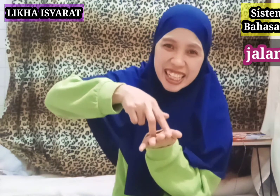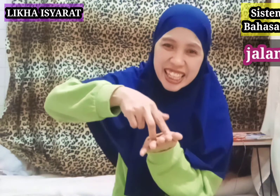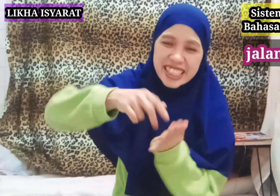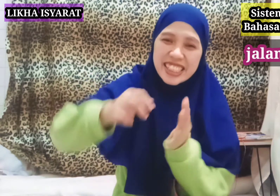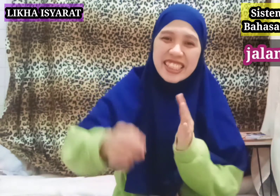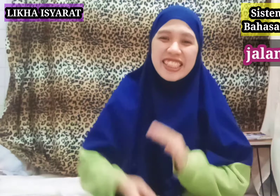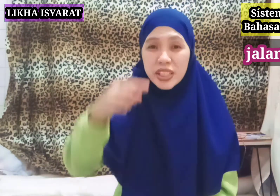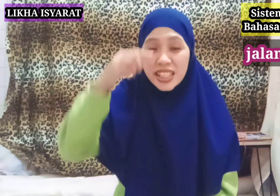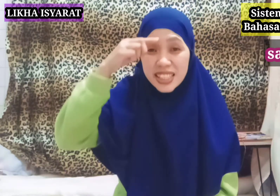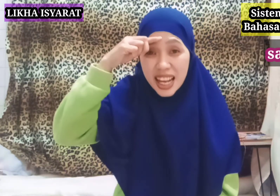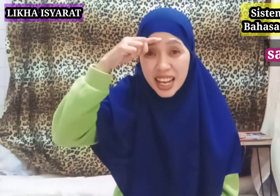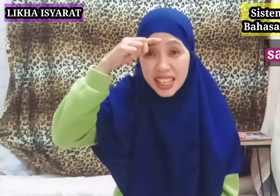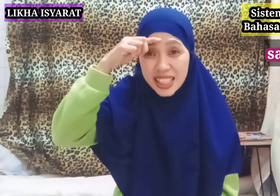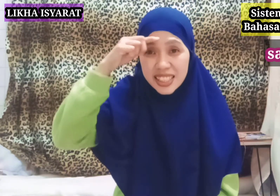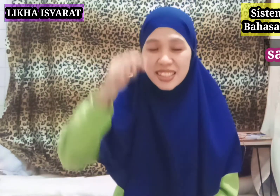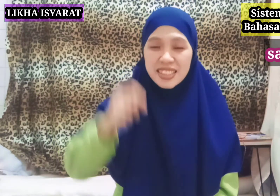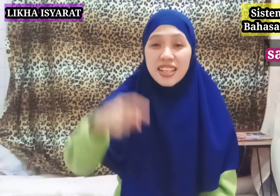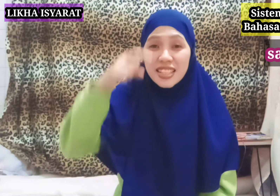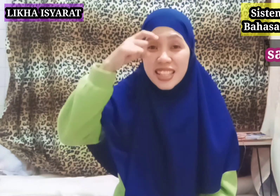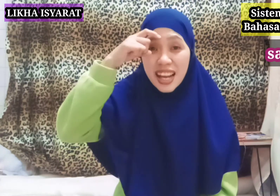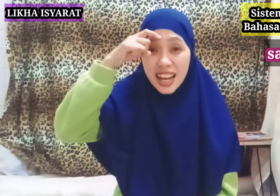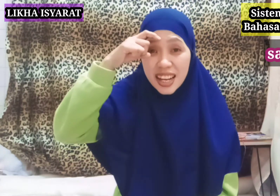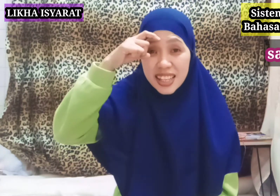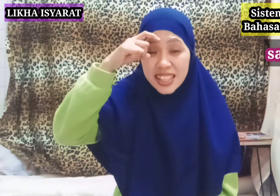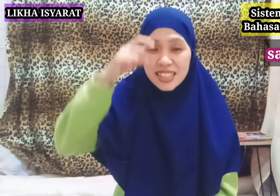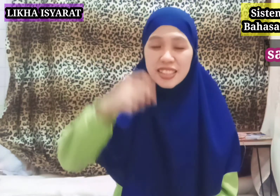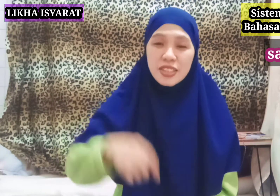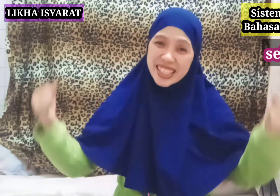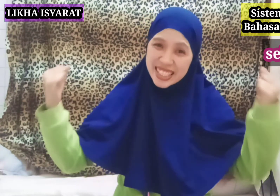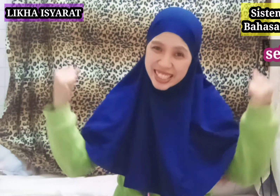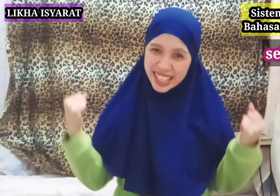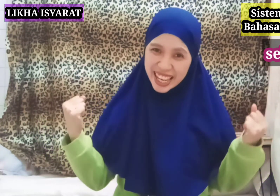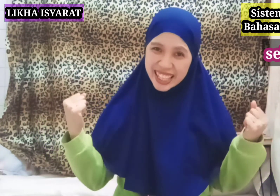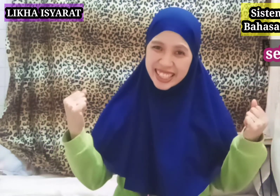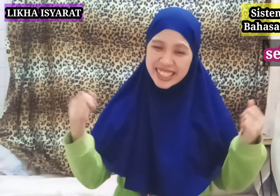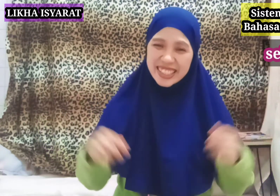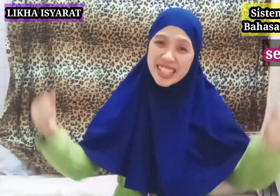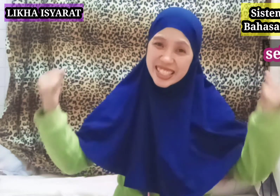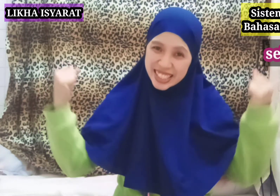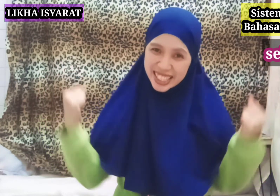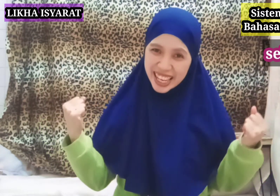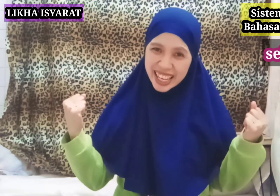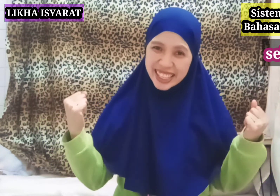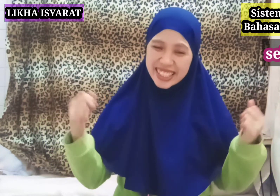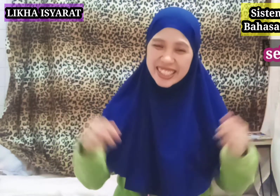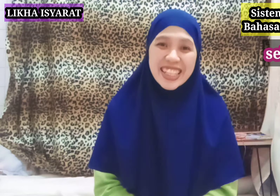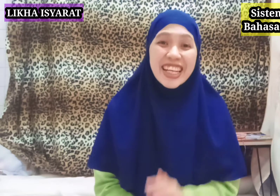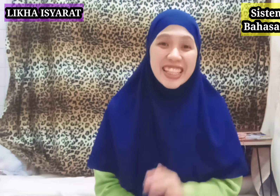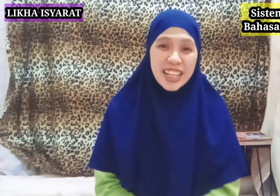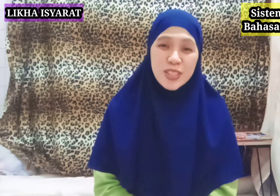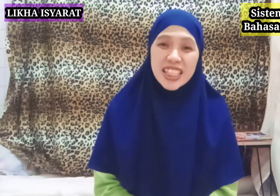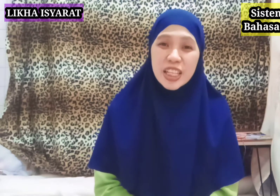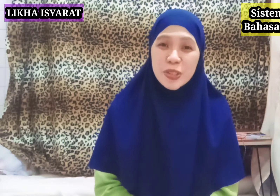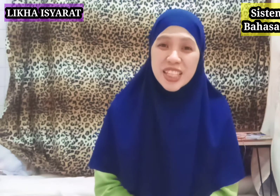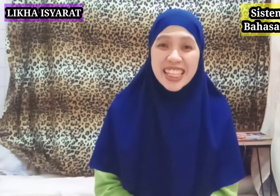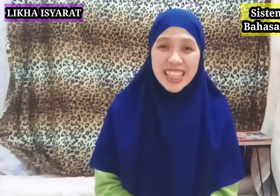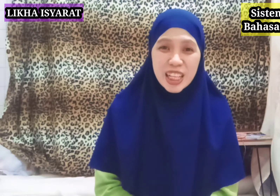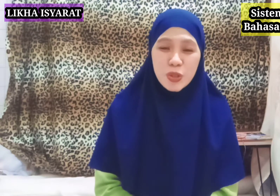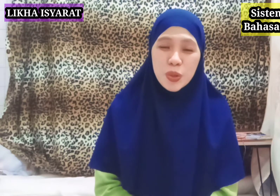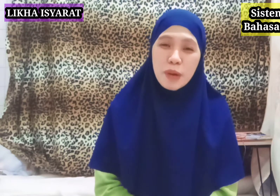Jalan-jalan. Ini sakit. Sakit gitu. Sehat. Sehat. Terus selanjutnya terluka.